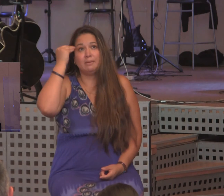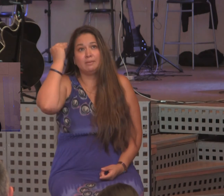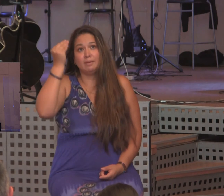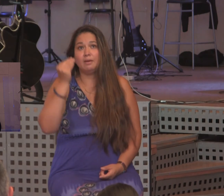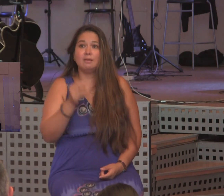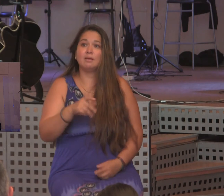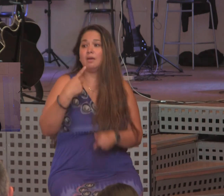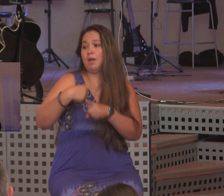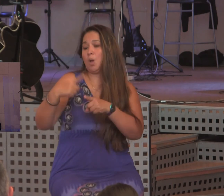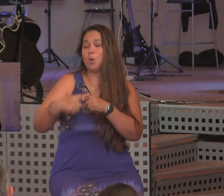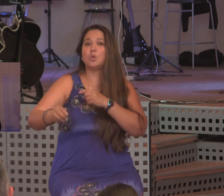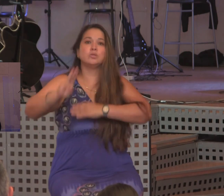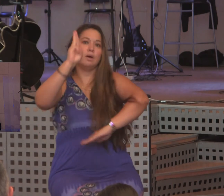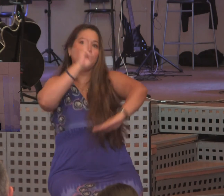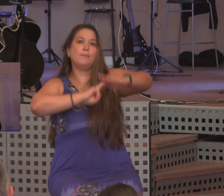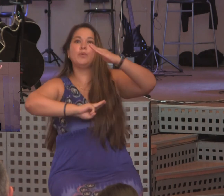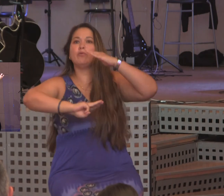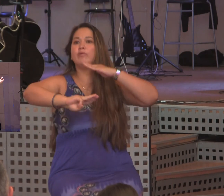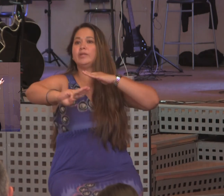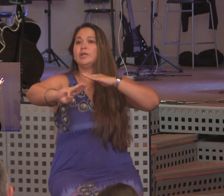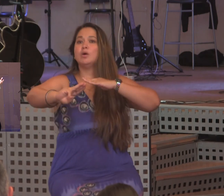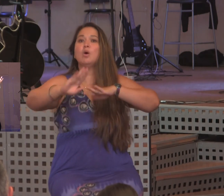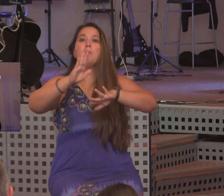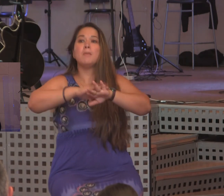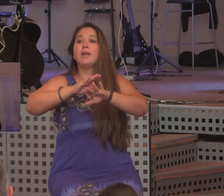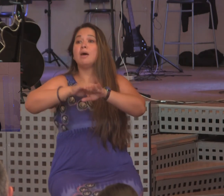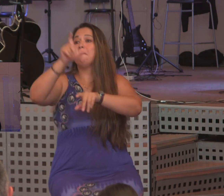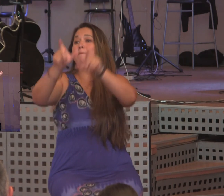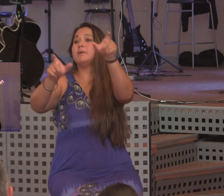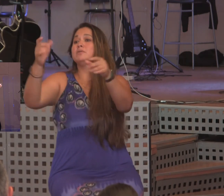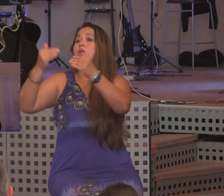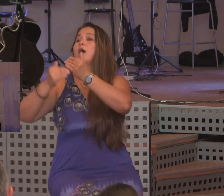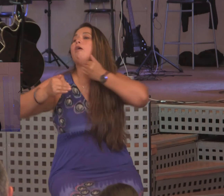a lo futurólogo.